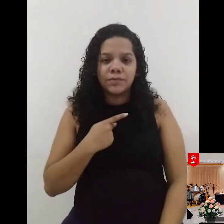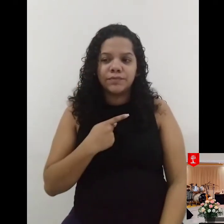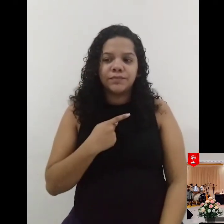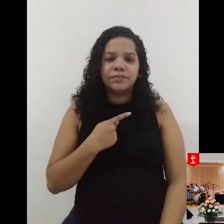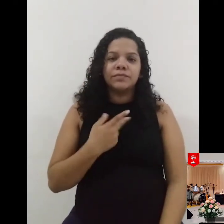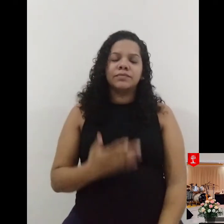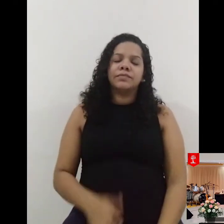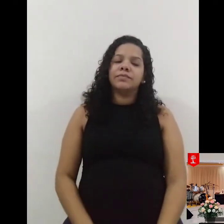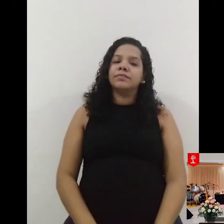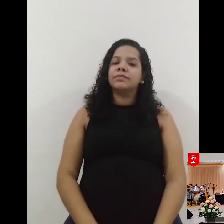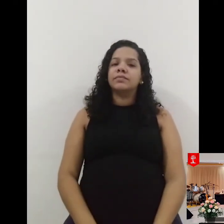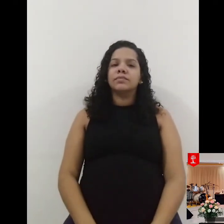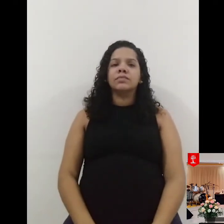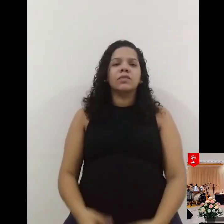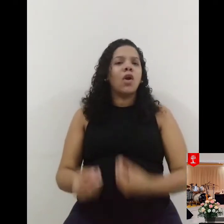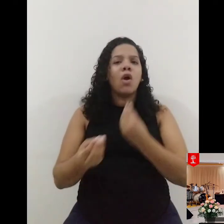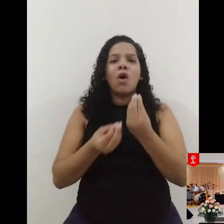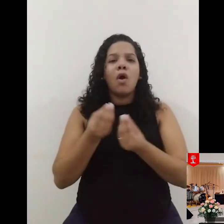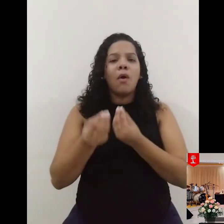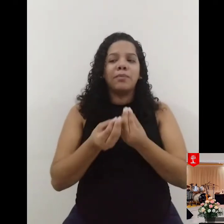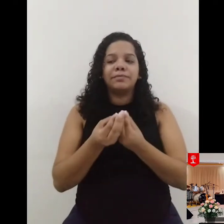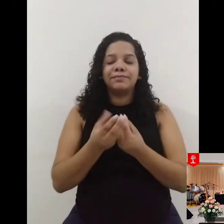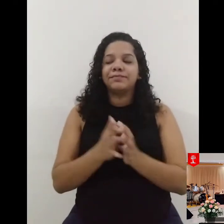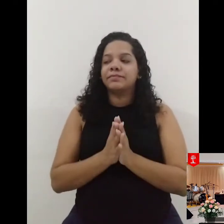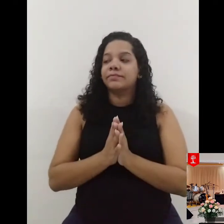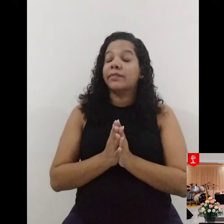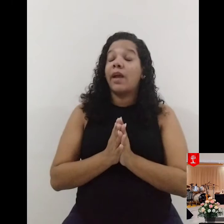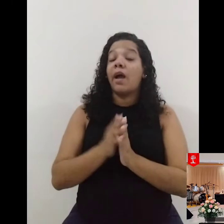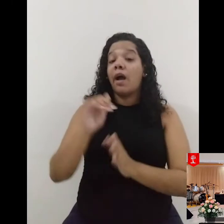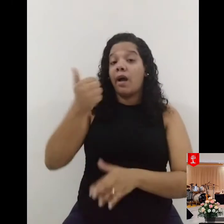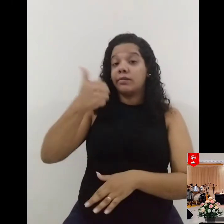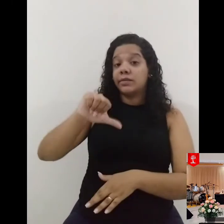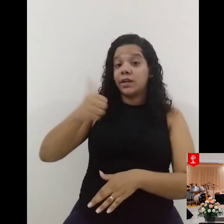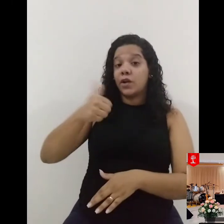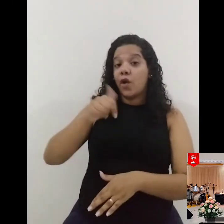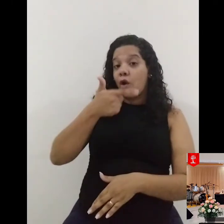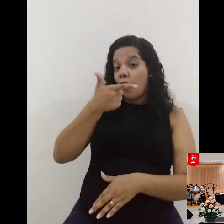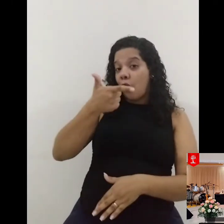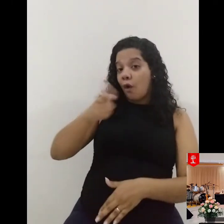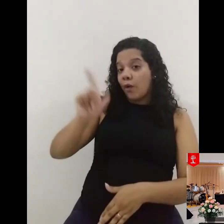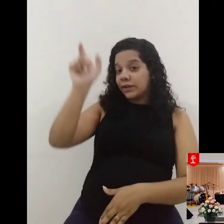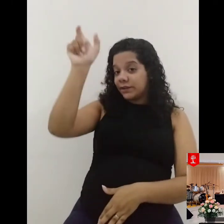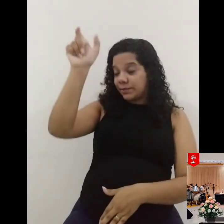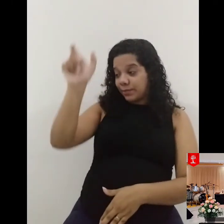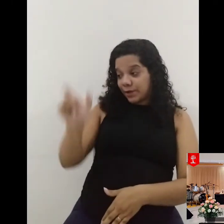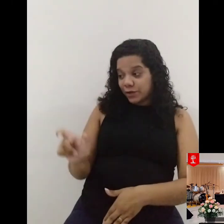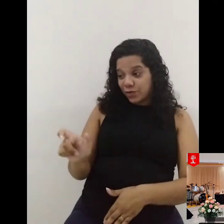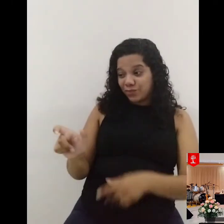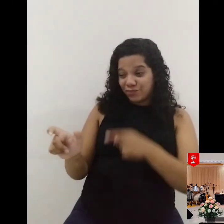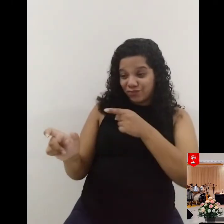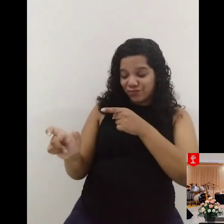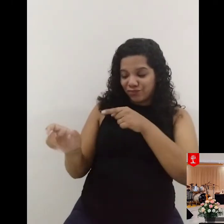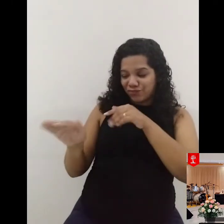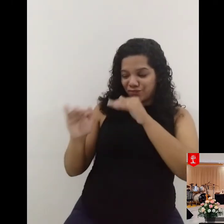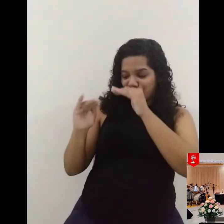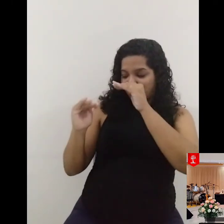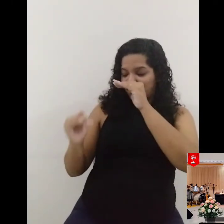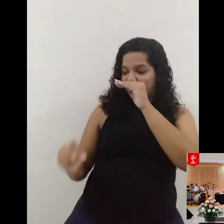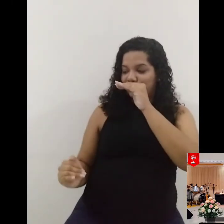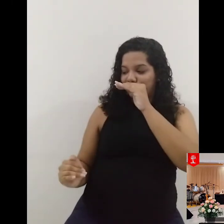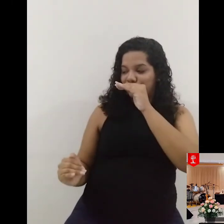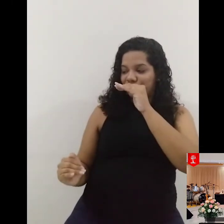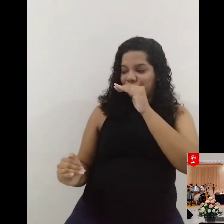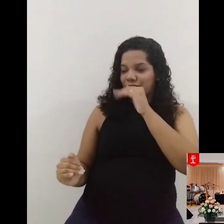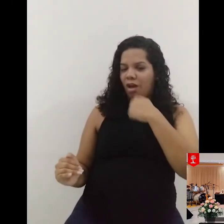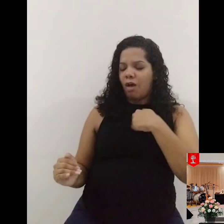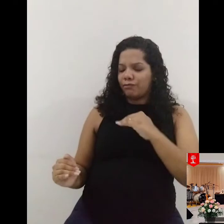algo e de alguma maneira na avaliação desta tarefa você percebe alguma